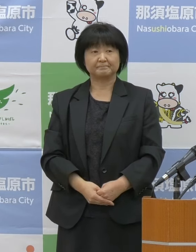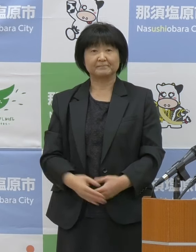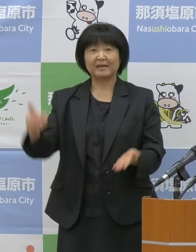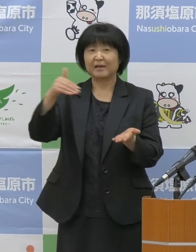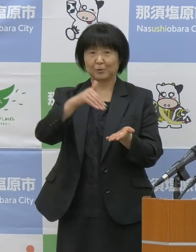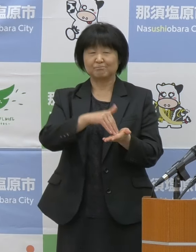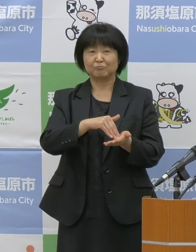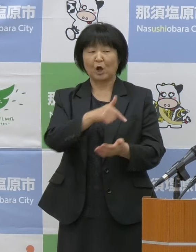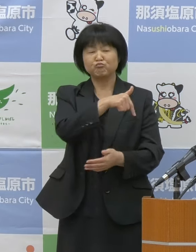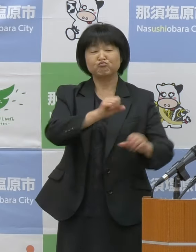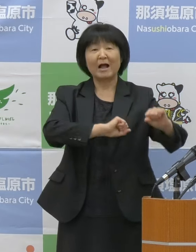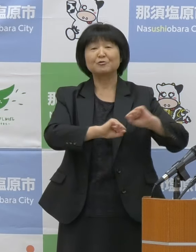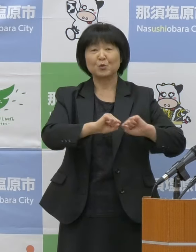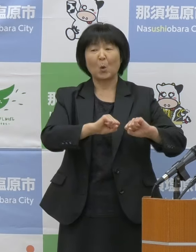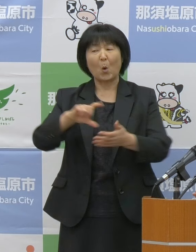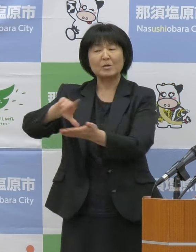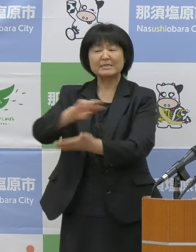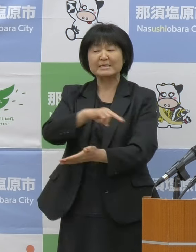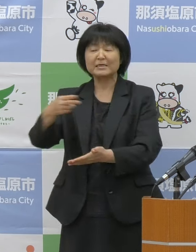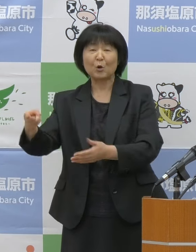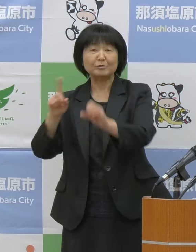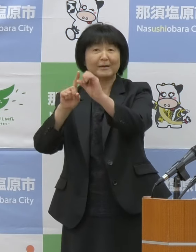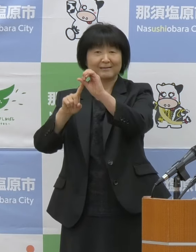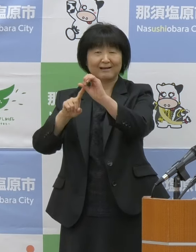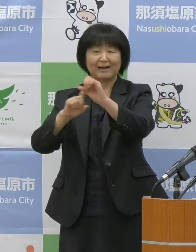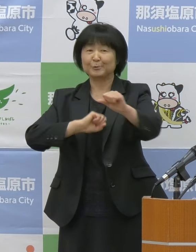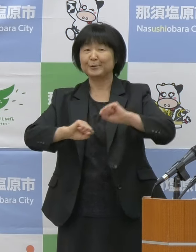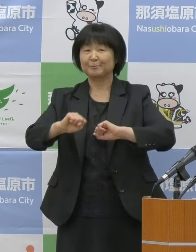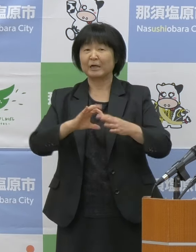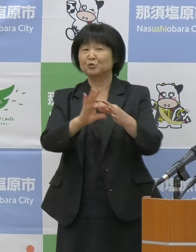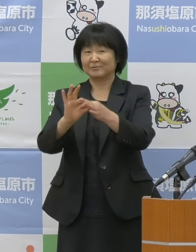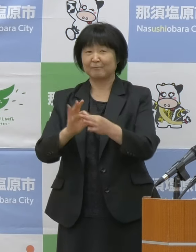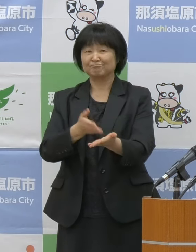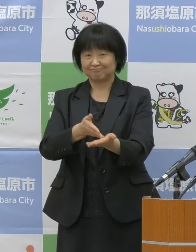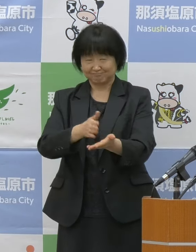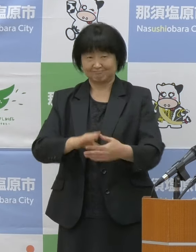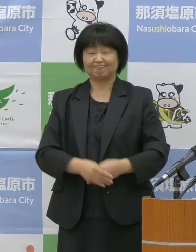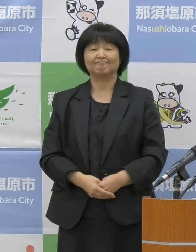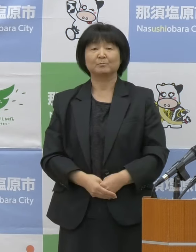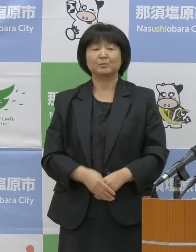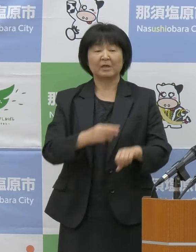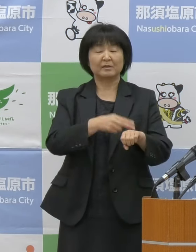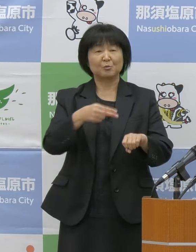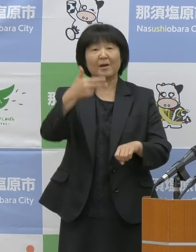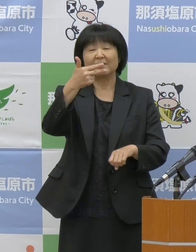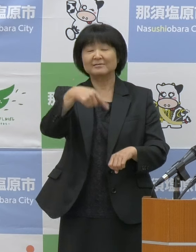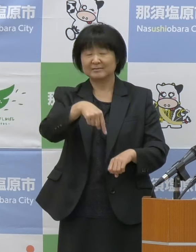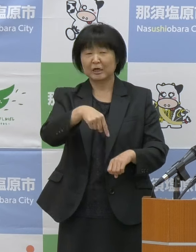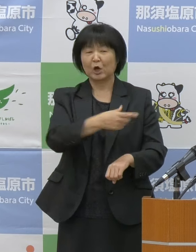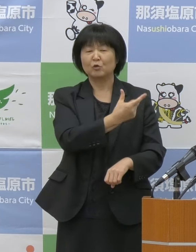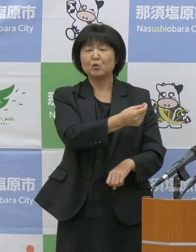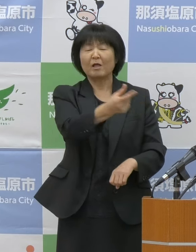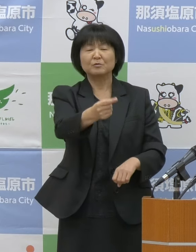最後に部活動の地域移行に向けた取り組みについてであります。那須塩原市ではそれぞ